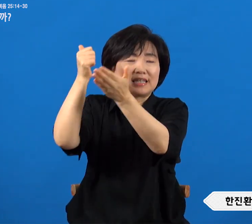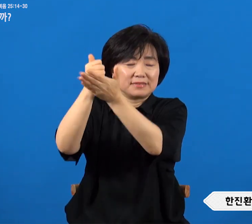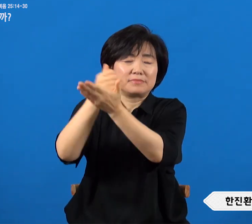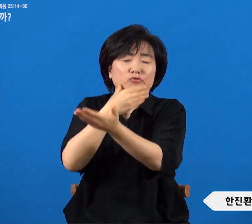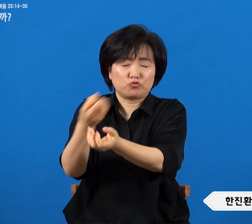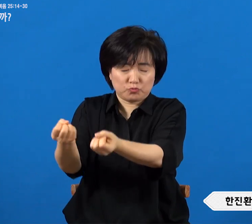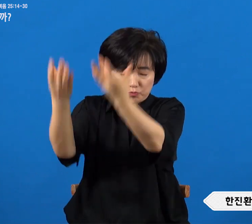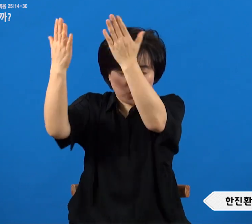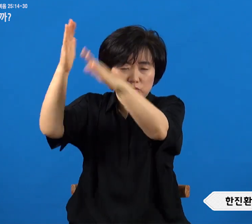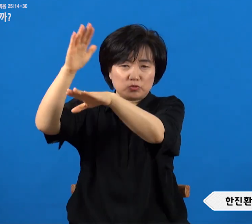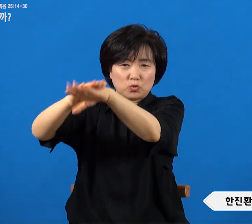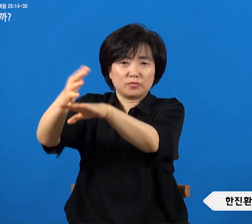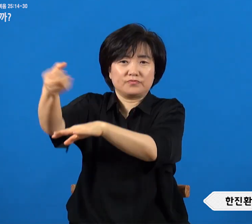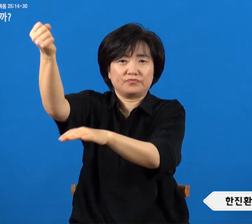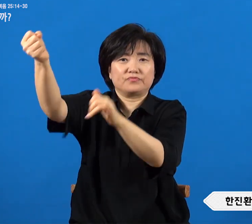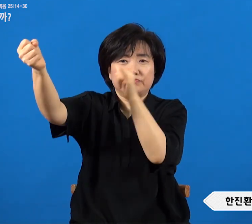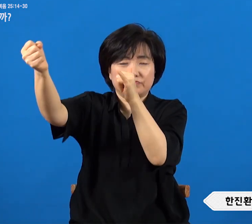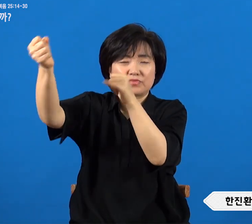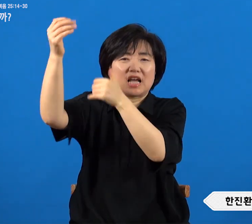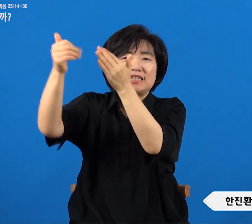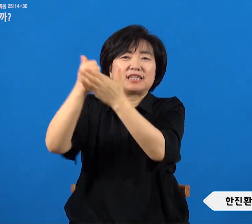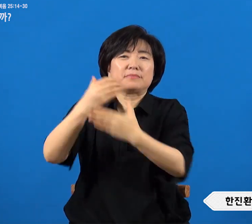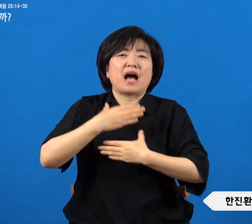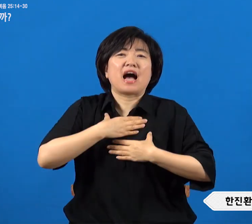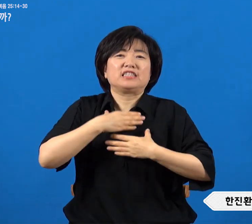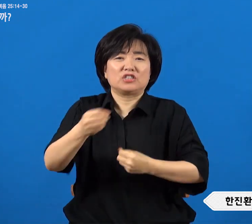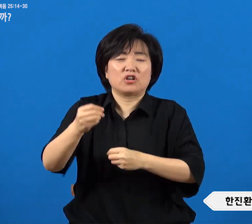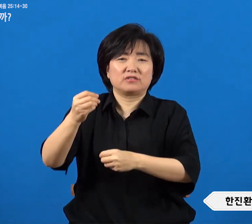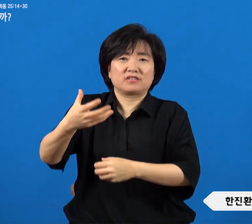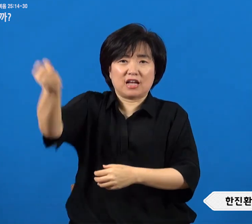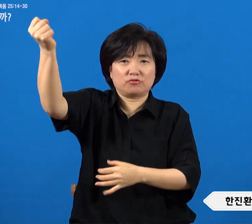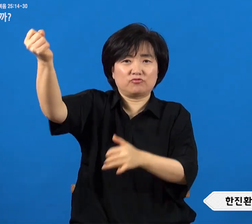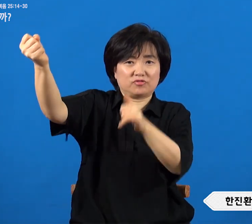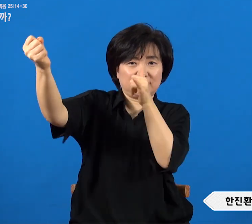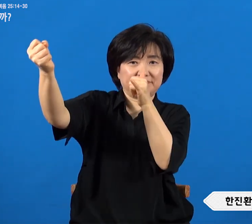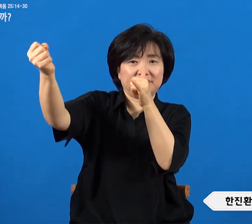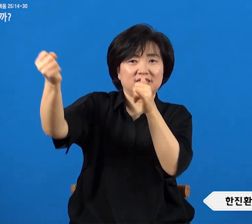손에 있습니다. 안전은 하나님의 손 안에 있습니다.